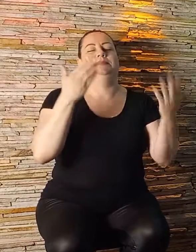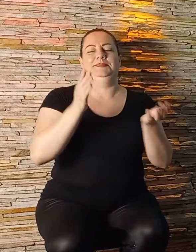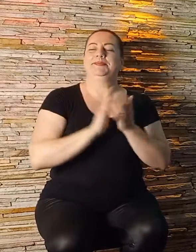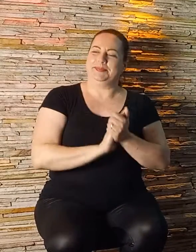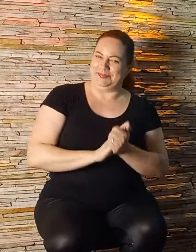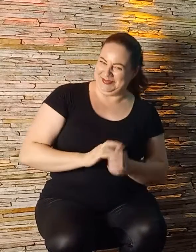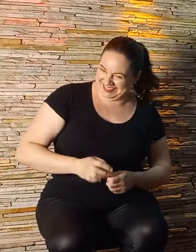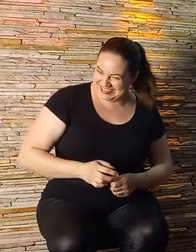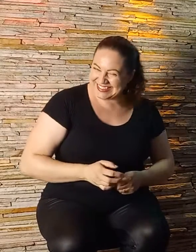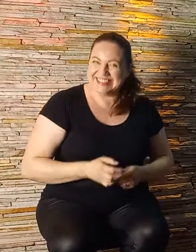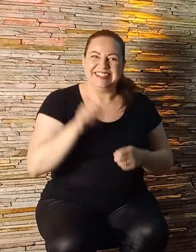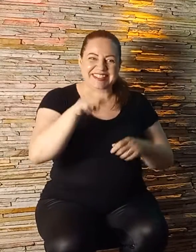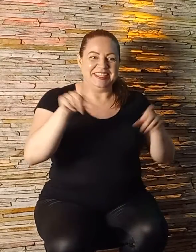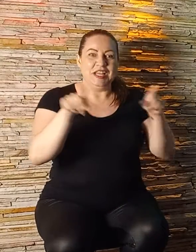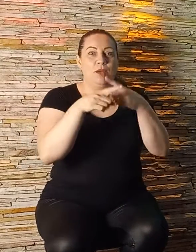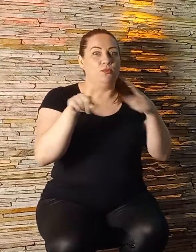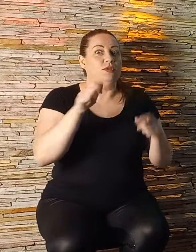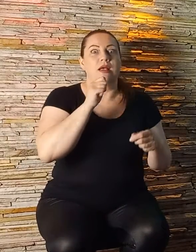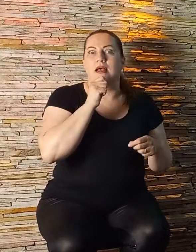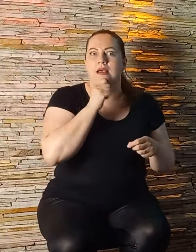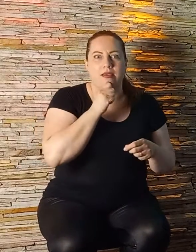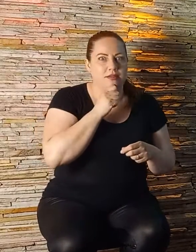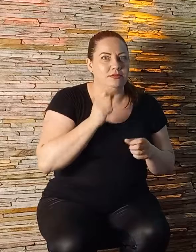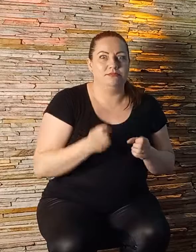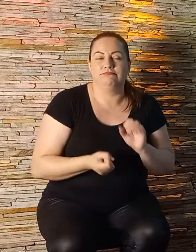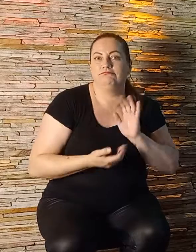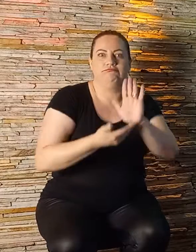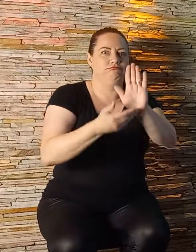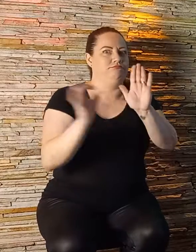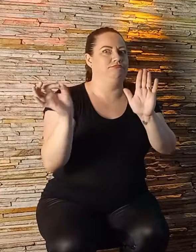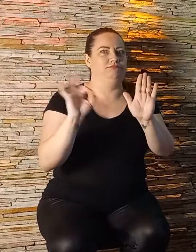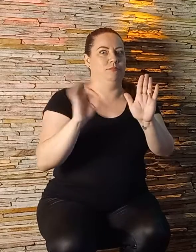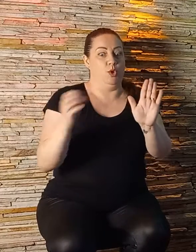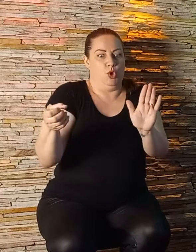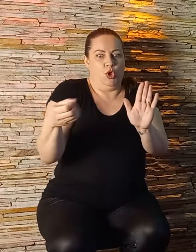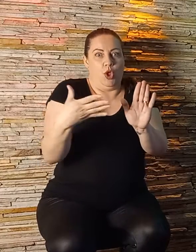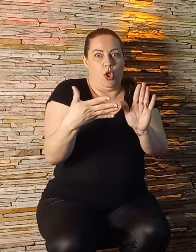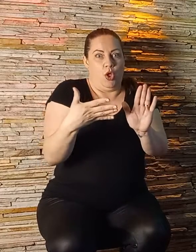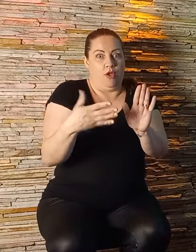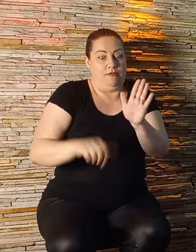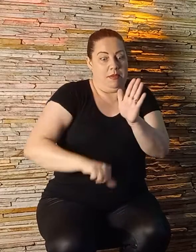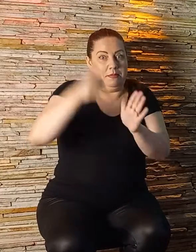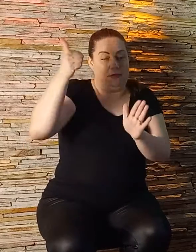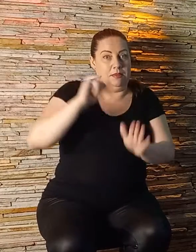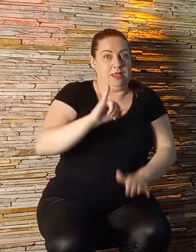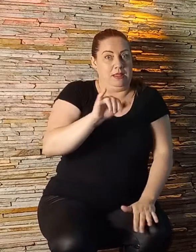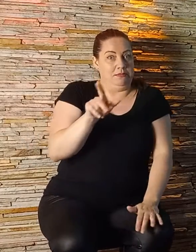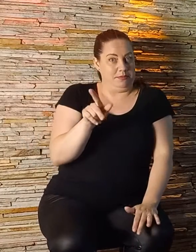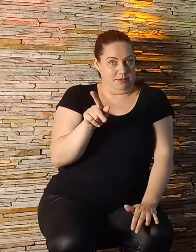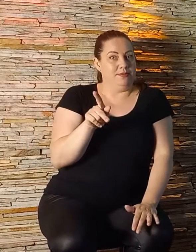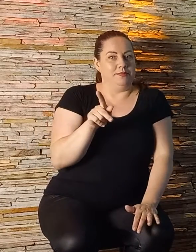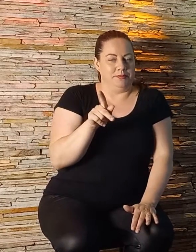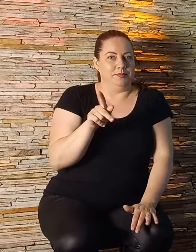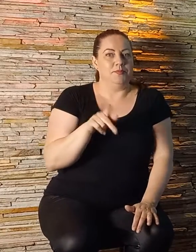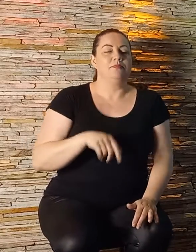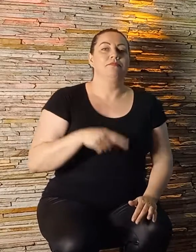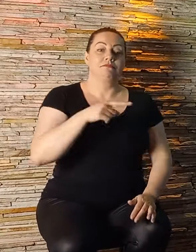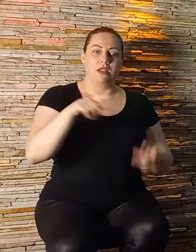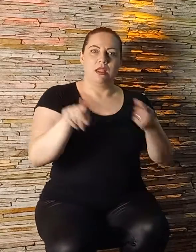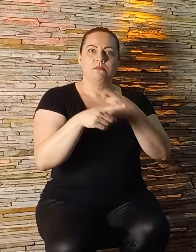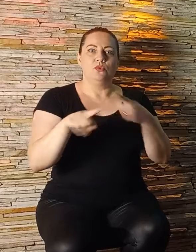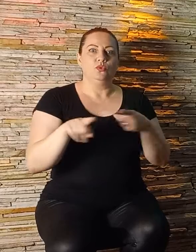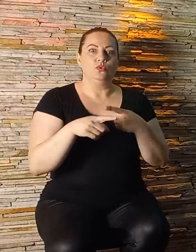gente essa música nem saiu ainda vai sair no meu primeiro e p tá E